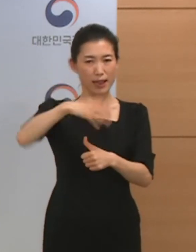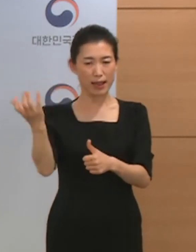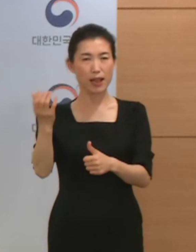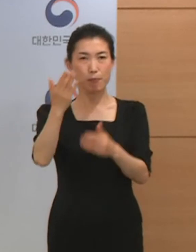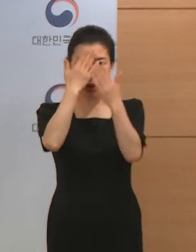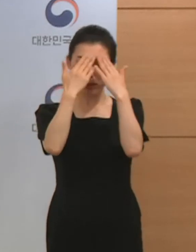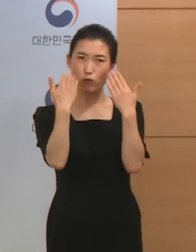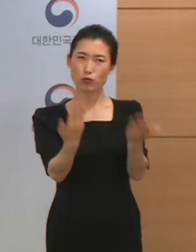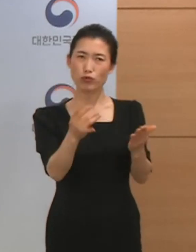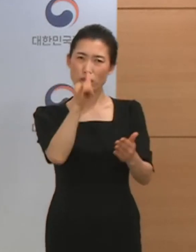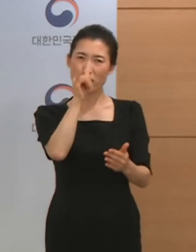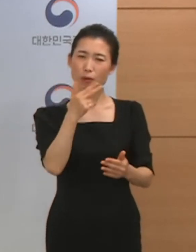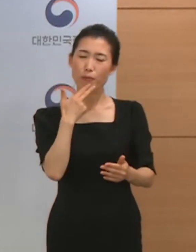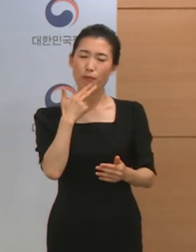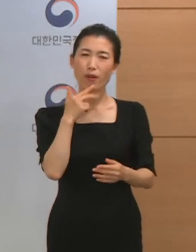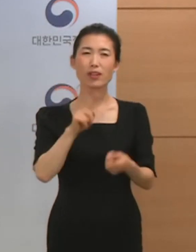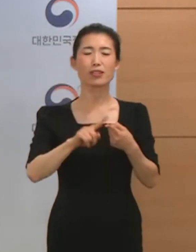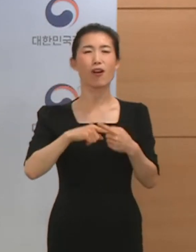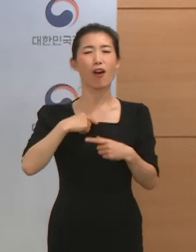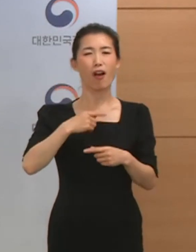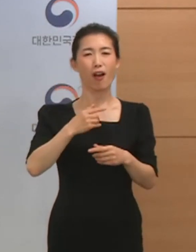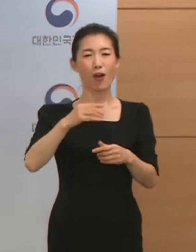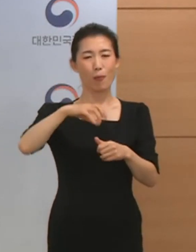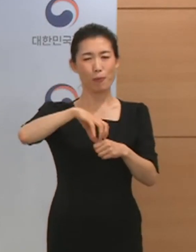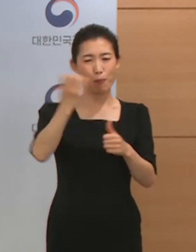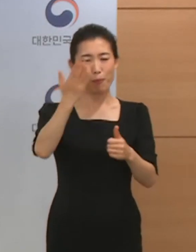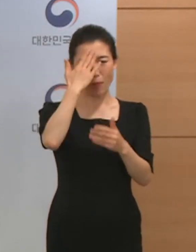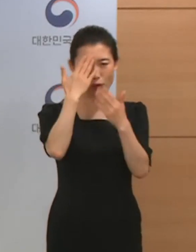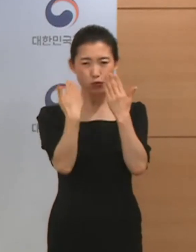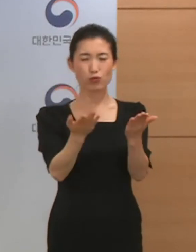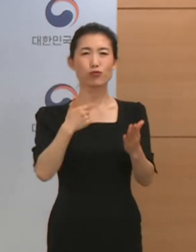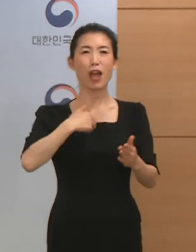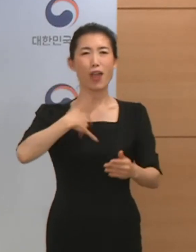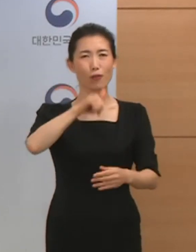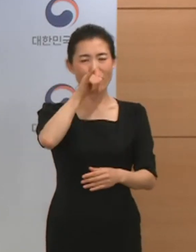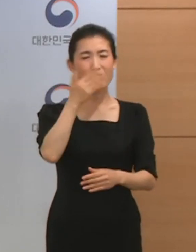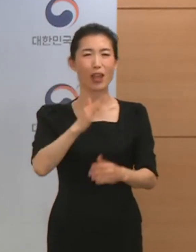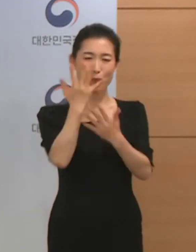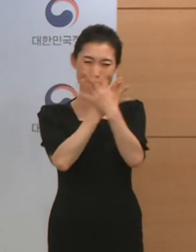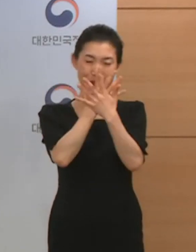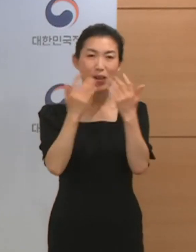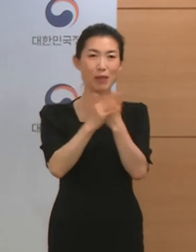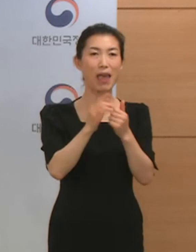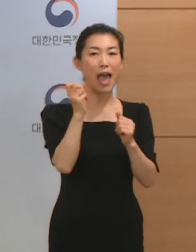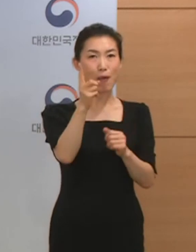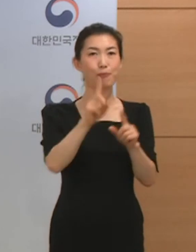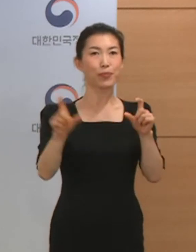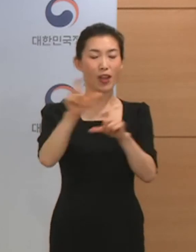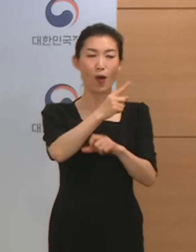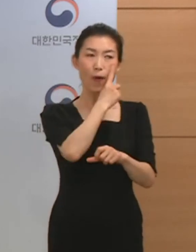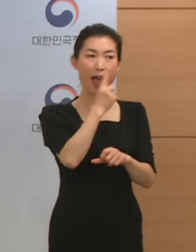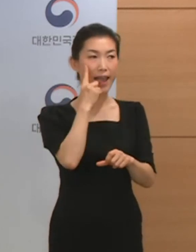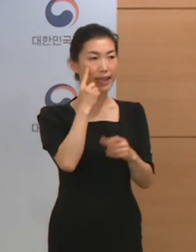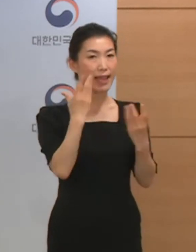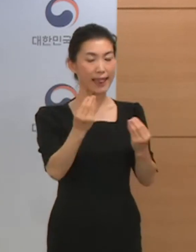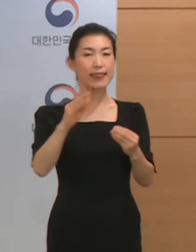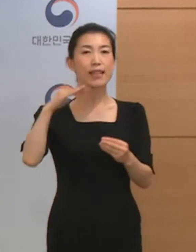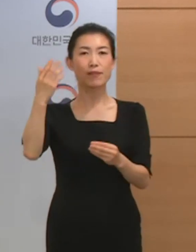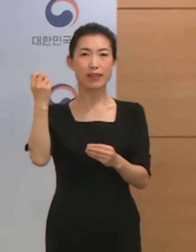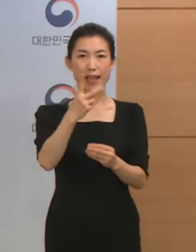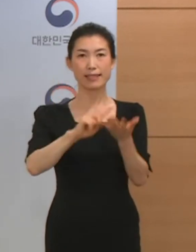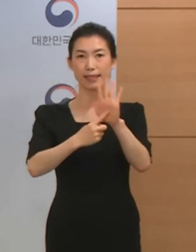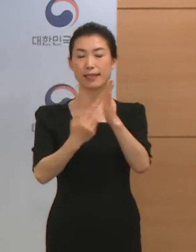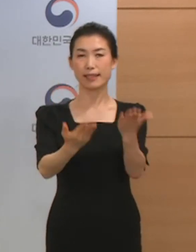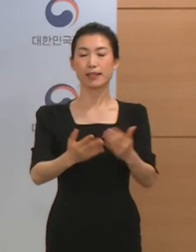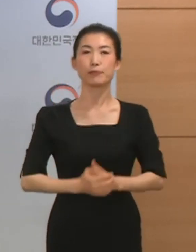어떤지는 좀 확인을 해서 혹시 안 된다 그러면은 그 부분들은 다시 알려드리도록 하겠습니다. 두 번째 질문입니다.